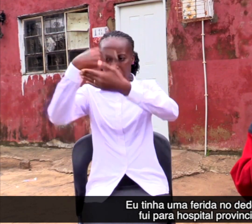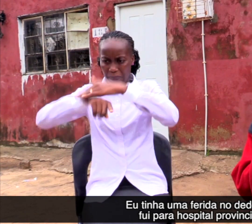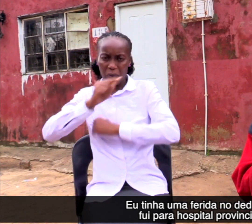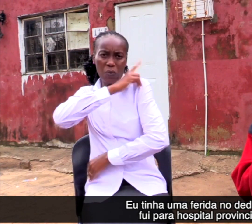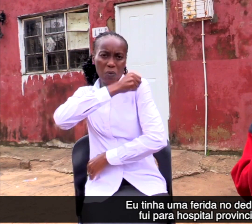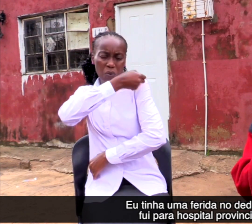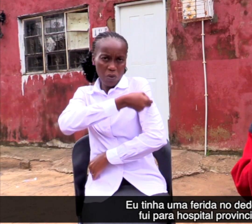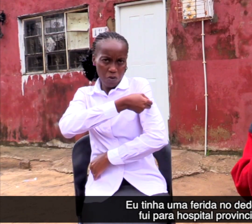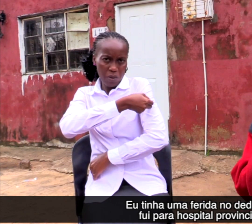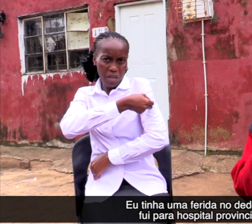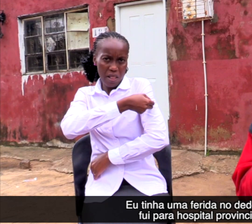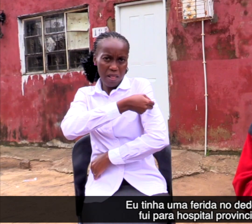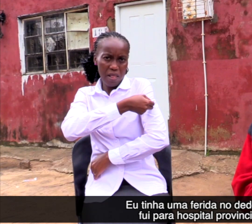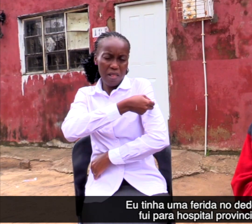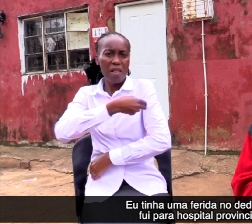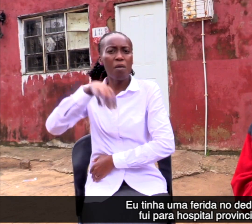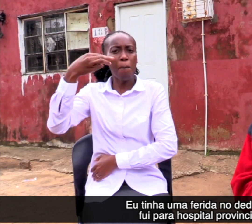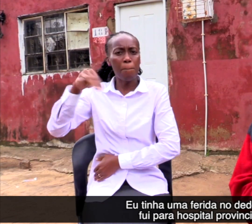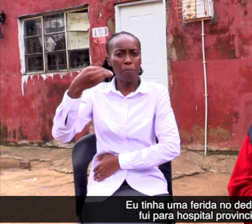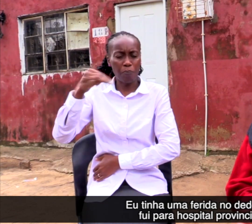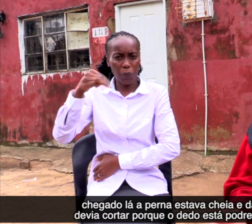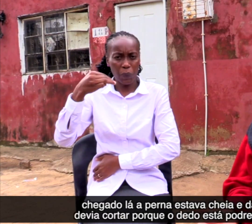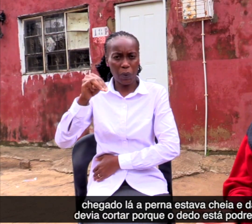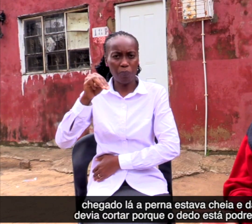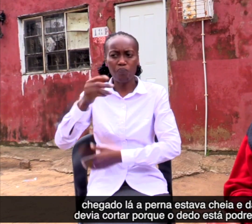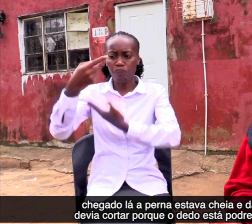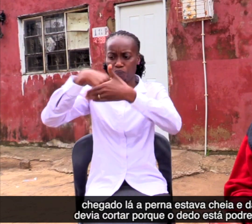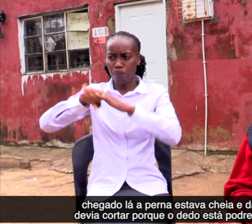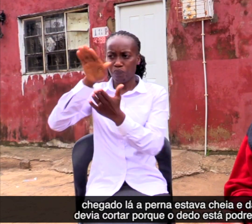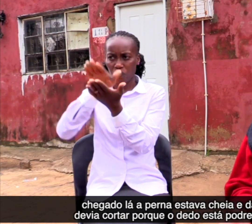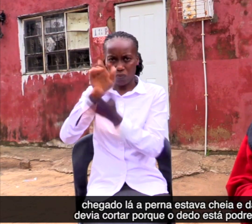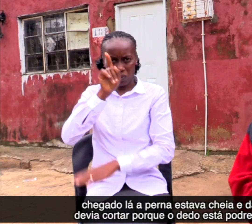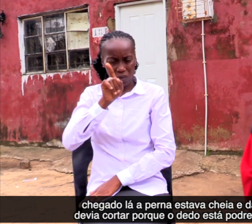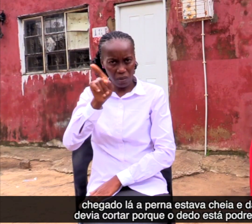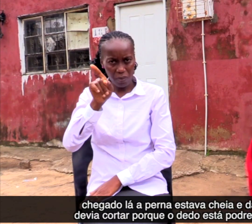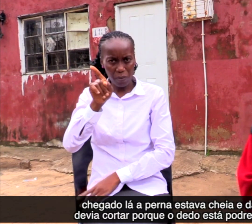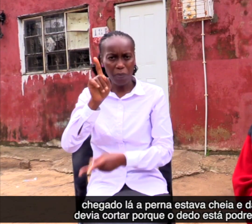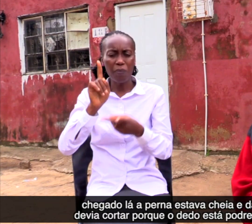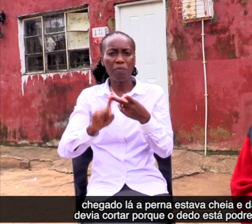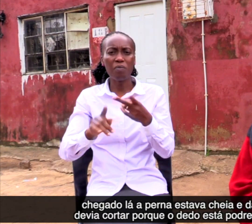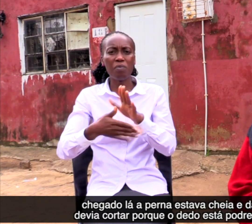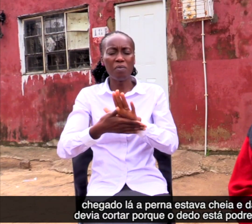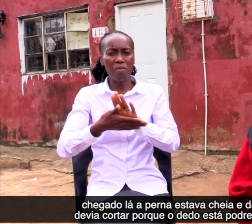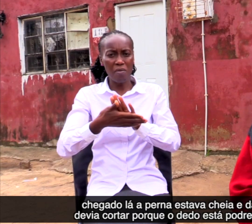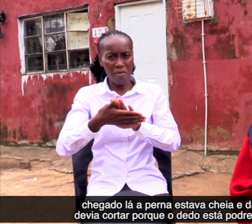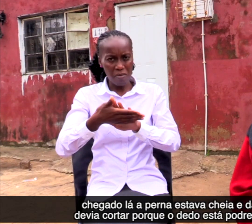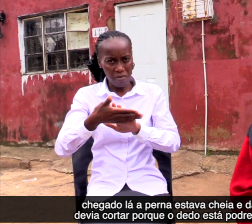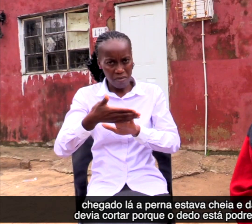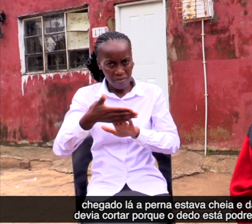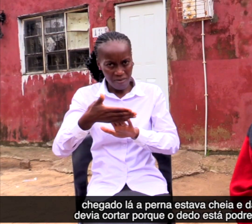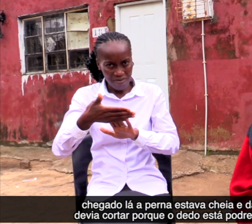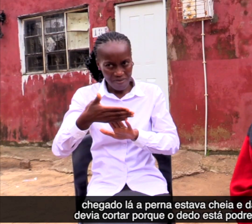central de Matola. Chegou no central, esse estava em cheio, a perna estava em